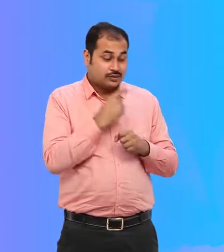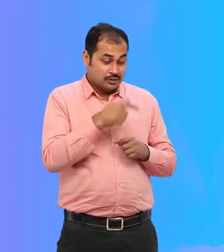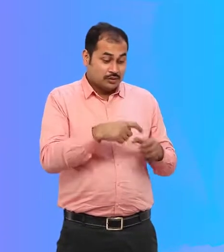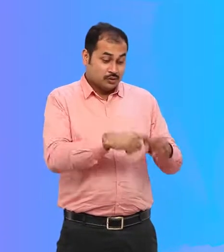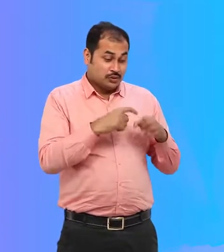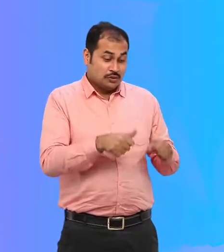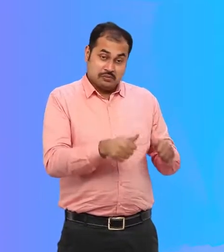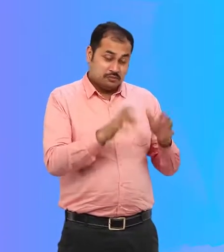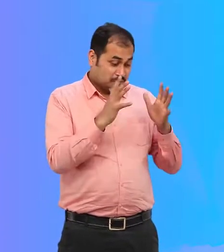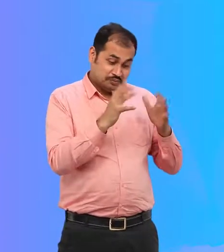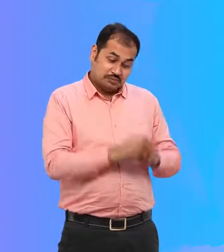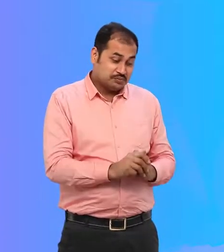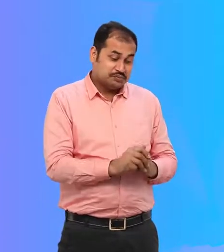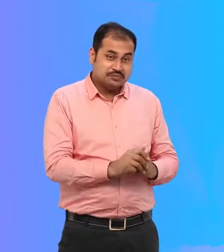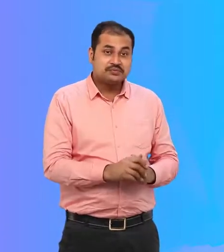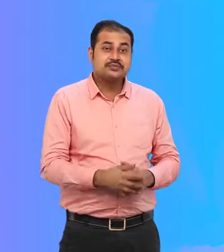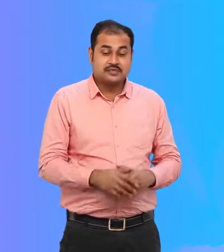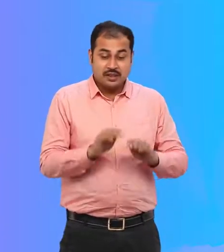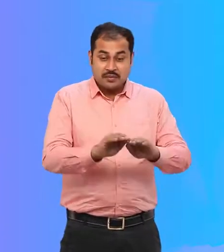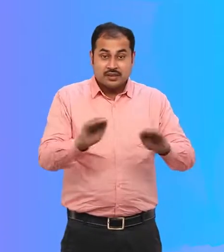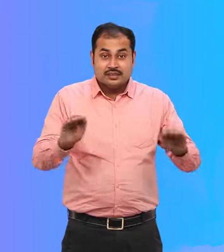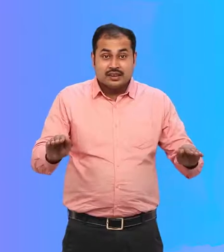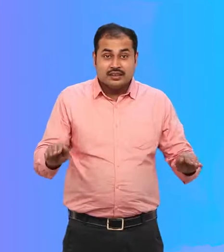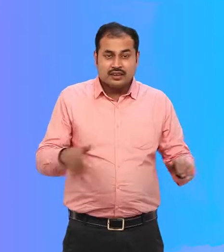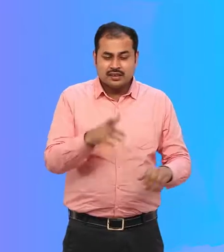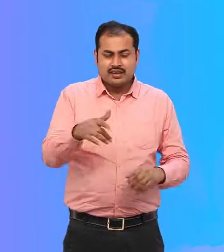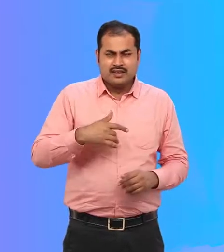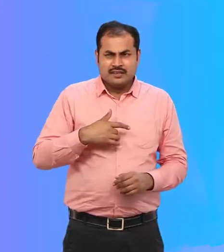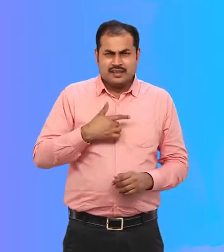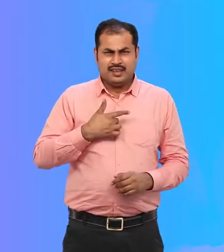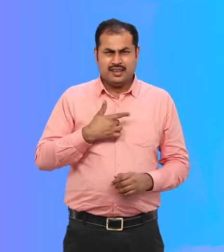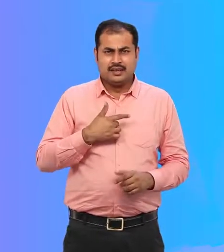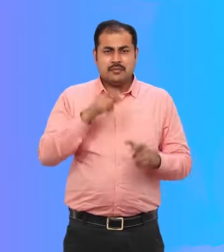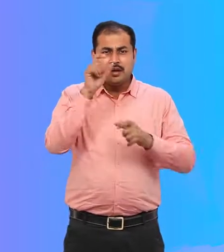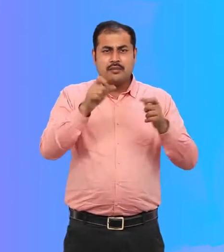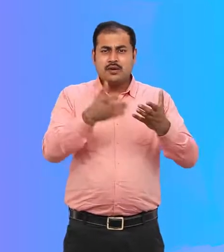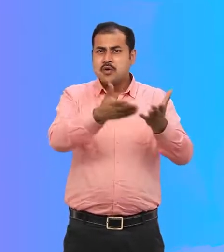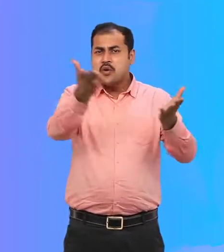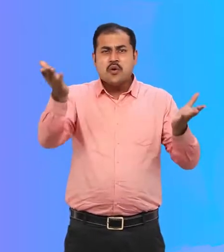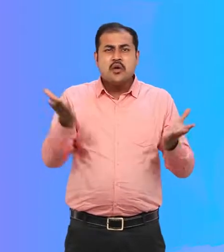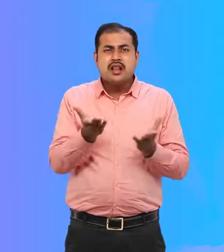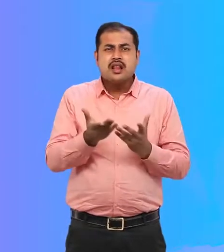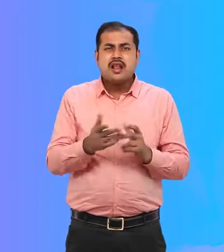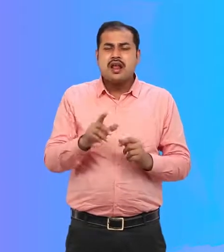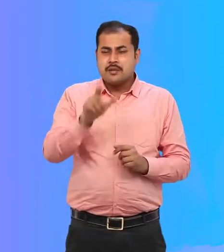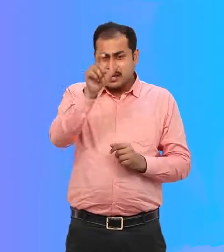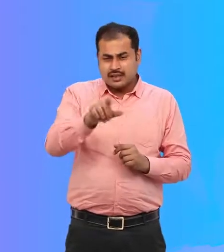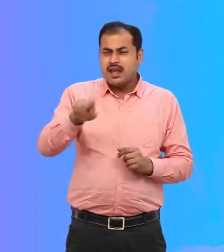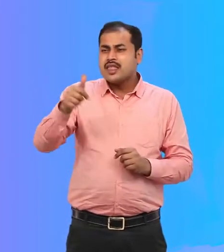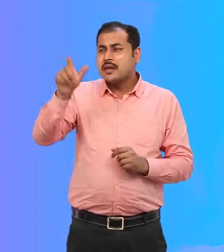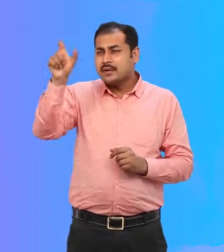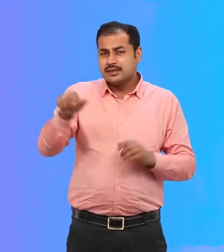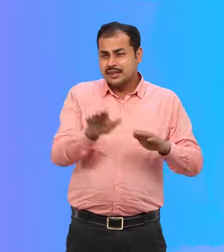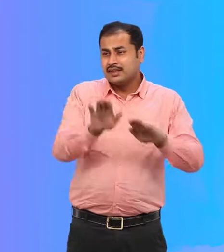कहती हैं बहुत अच्छा प्रश्न है बच्चों मैं आपको नहीं लगता कि प्रत्येक व्यक्ति को आत्मनिर्भर